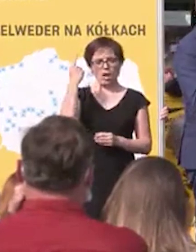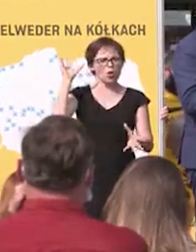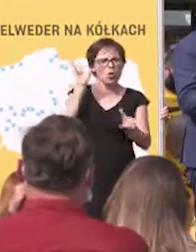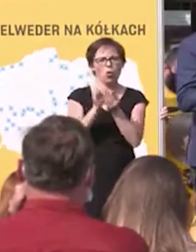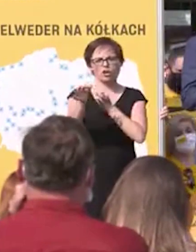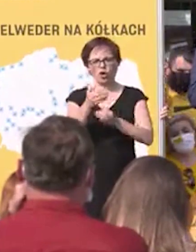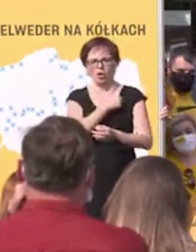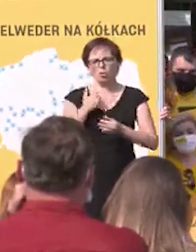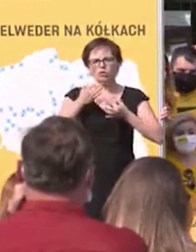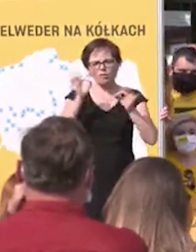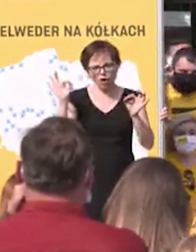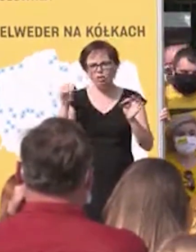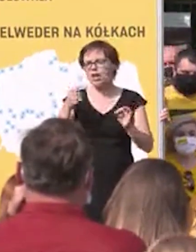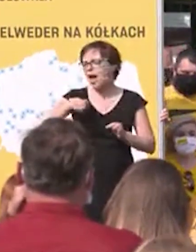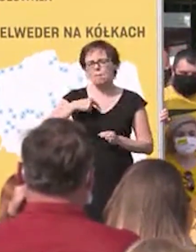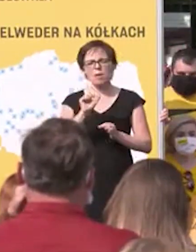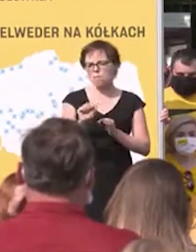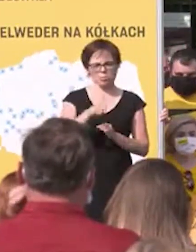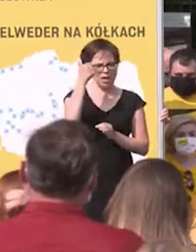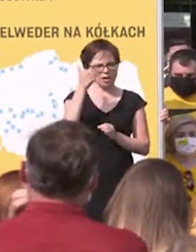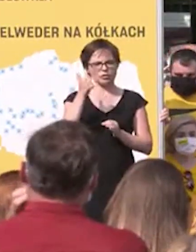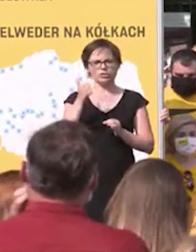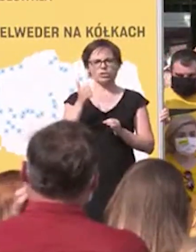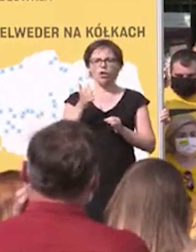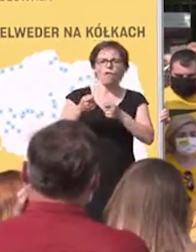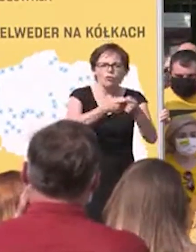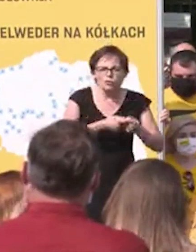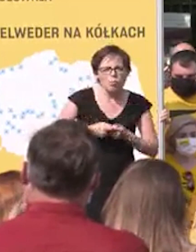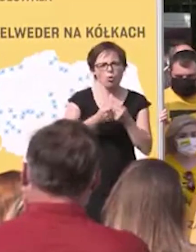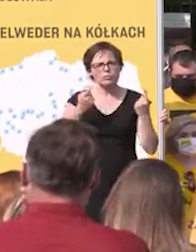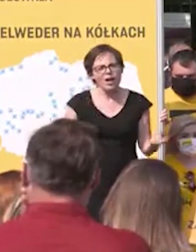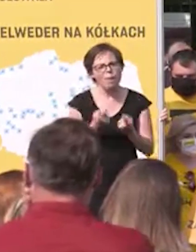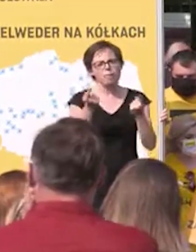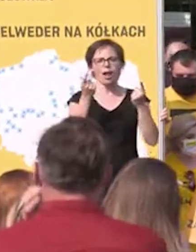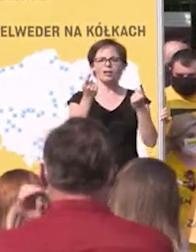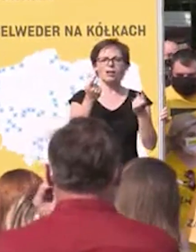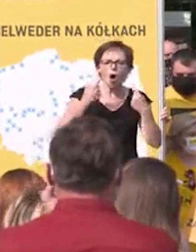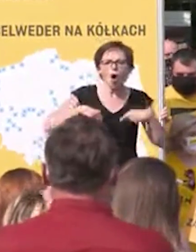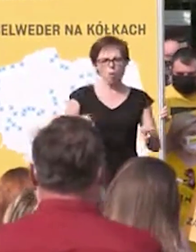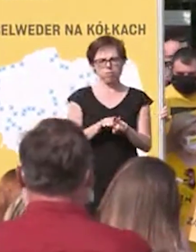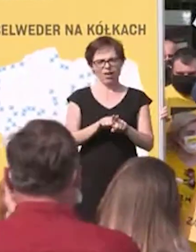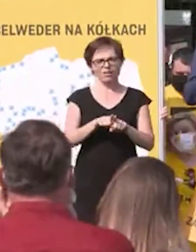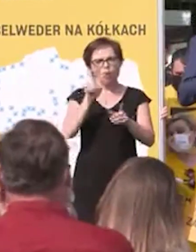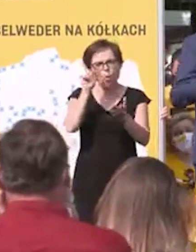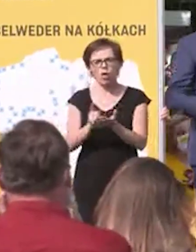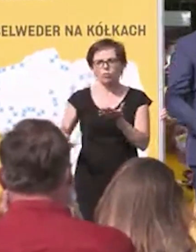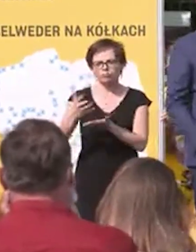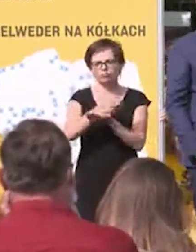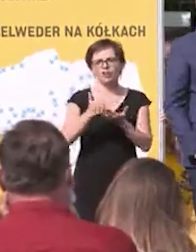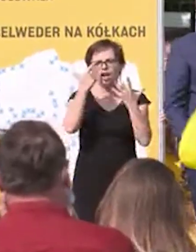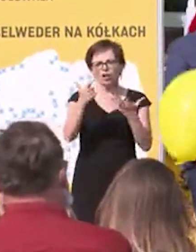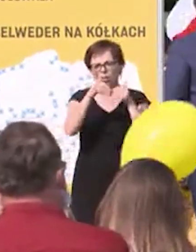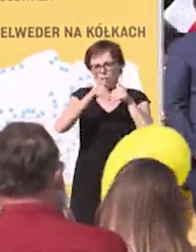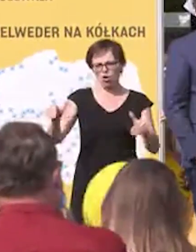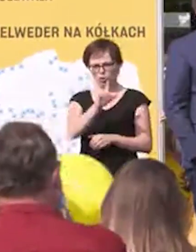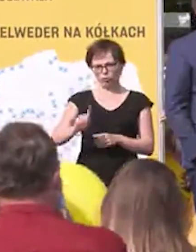Polski zebraliśmy na wspólną kampanię obywatelską, na wspólną obywatelską sprawę ponad 7 milionów